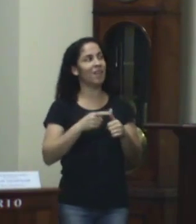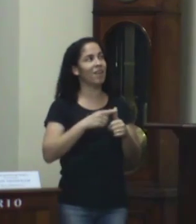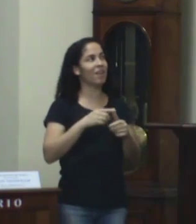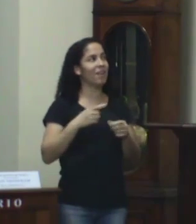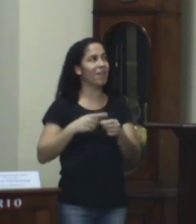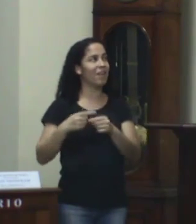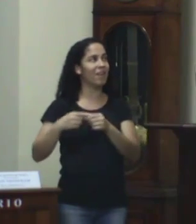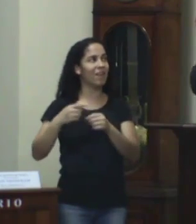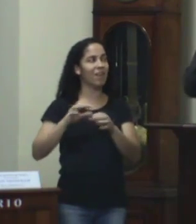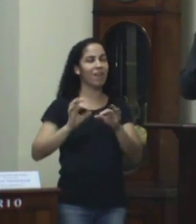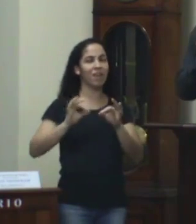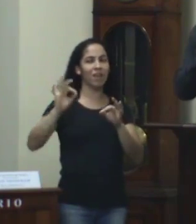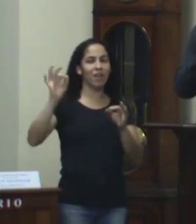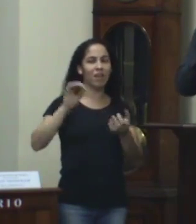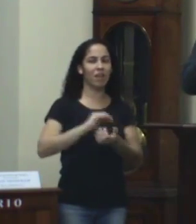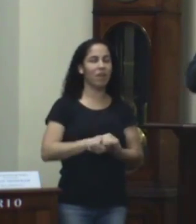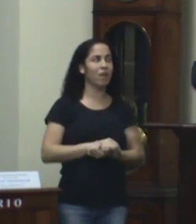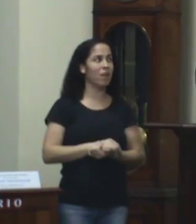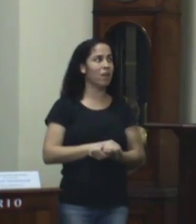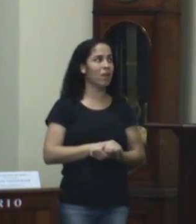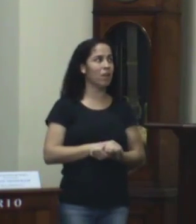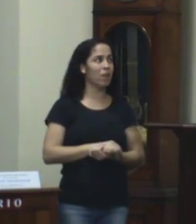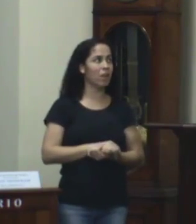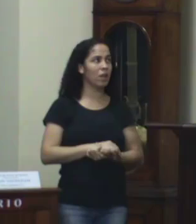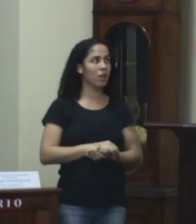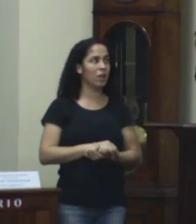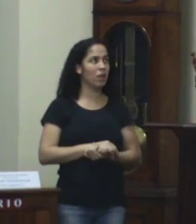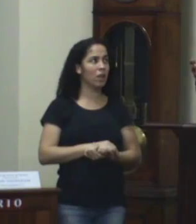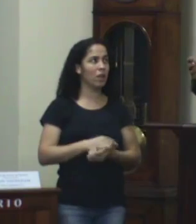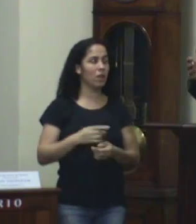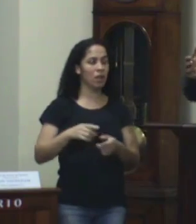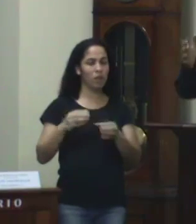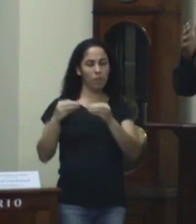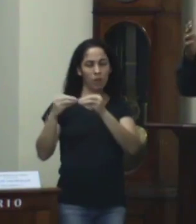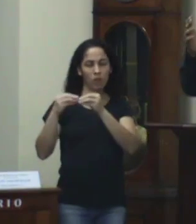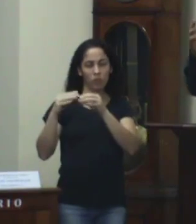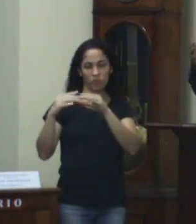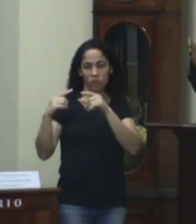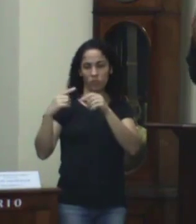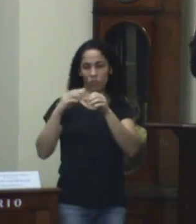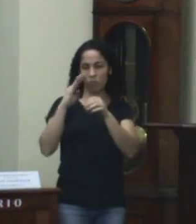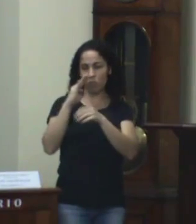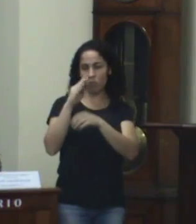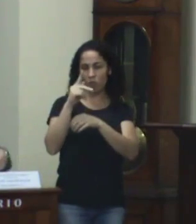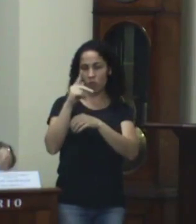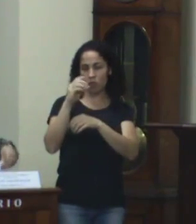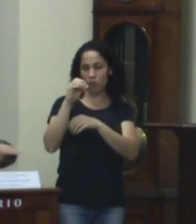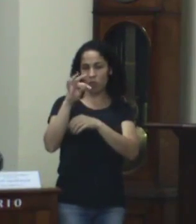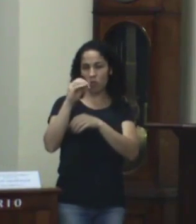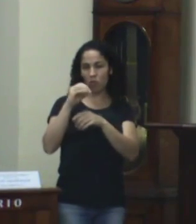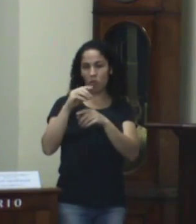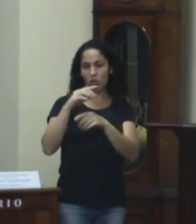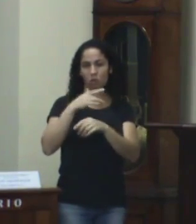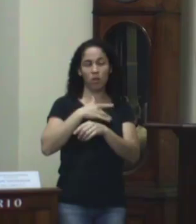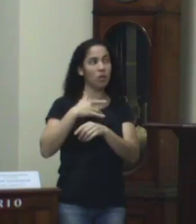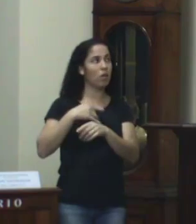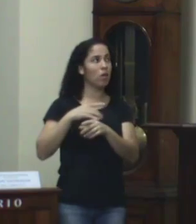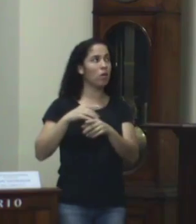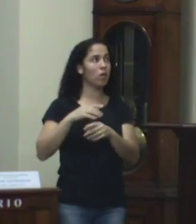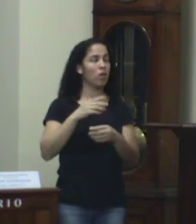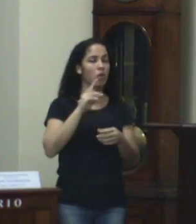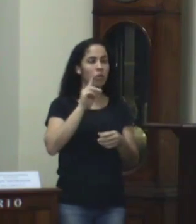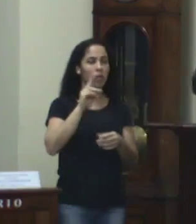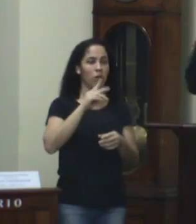bairros periféricos. Nós vamos botar lá ao lado do posto de saúde e vamos dar o nome para Tita. Tita foi